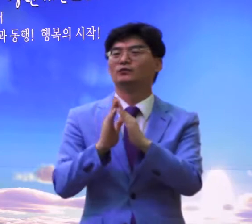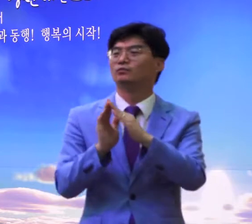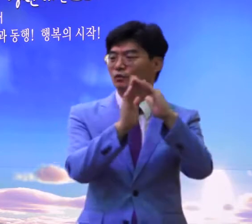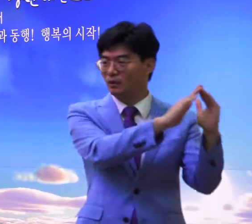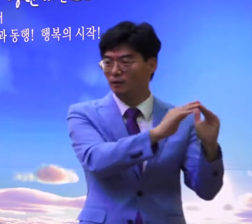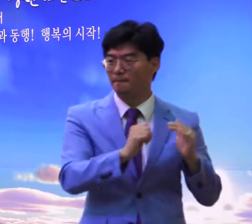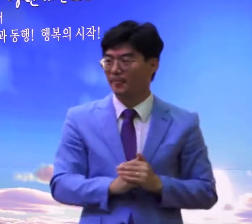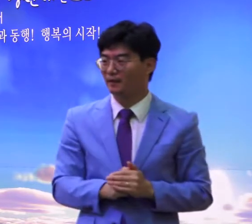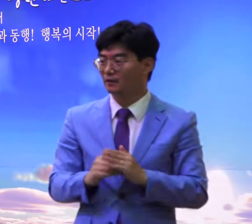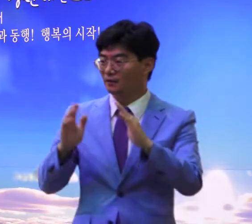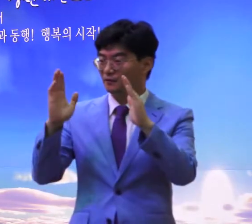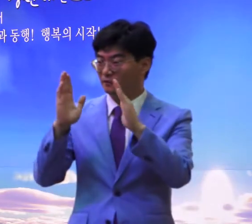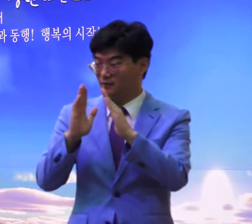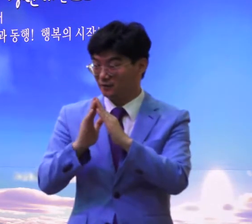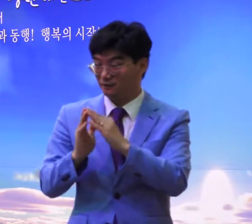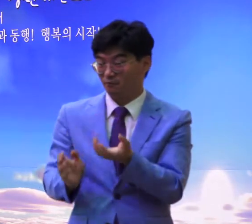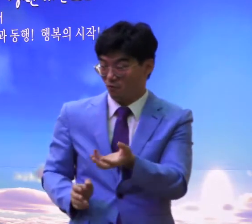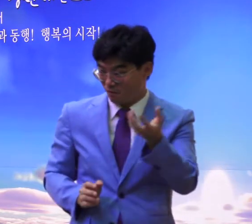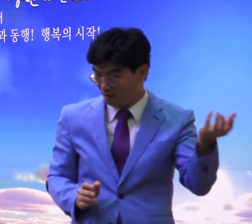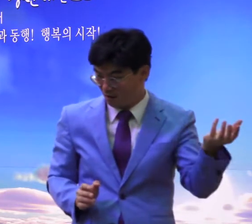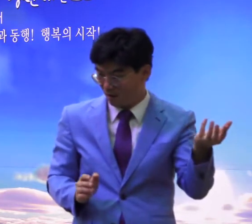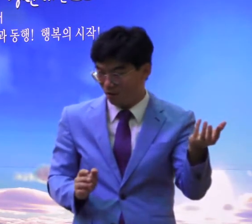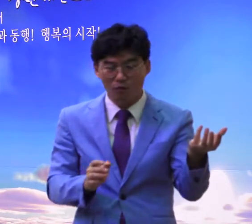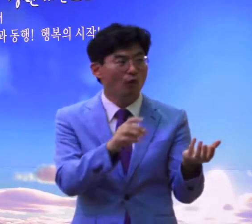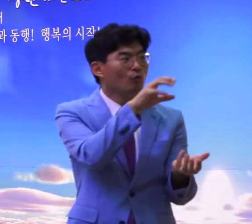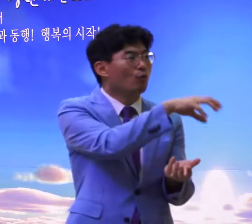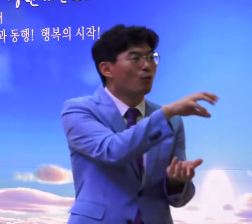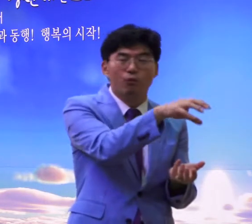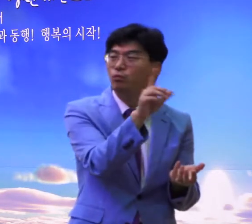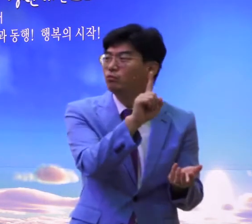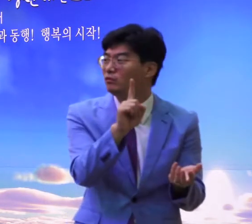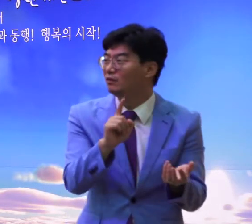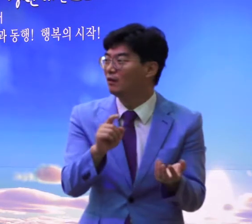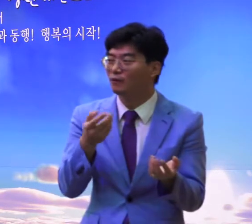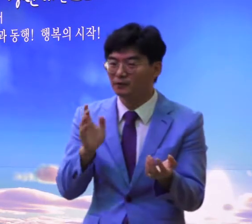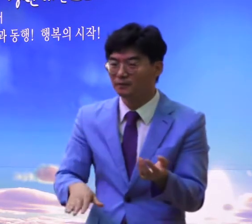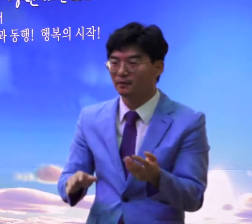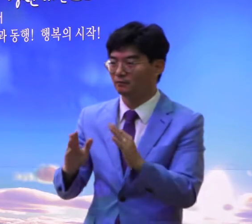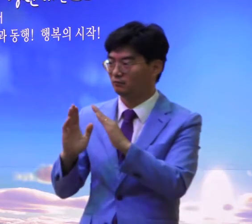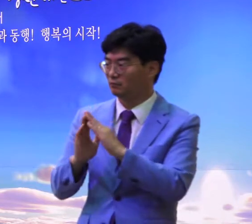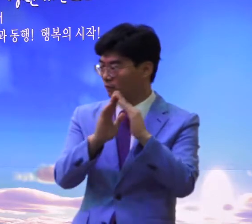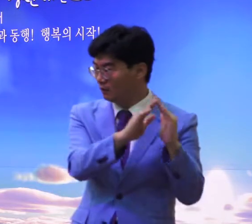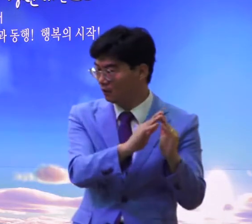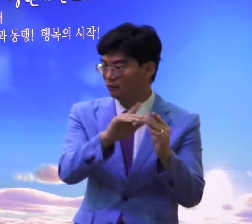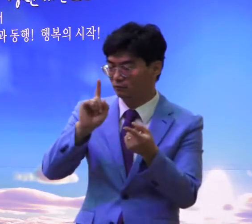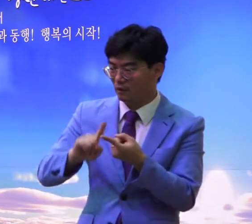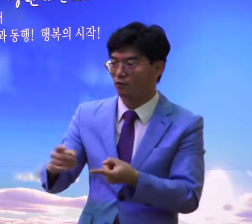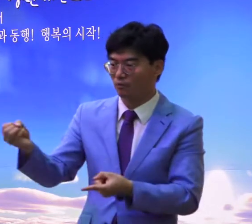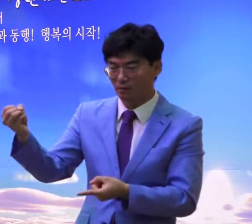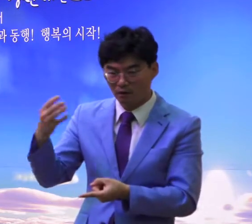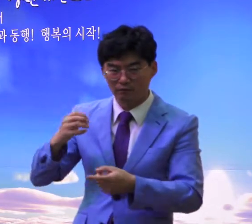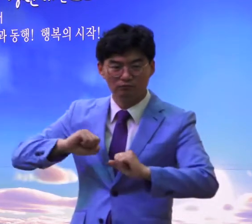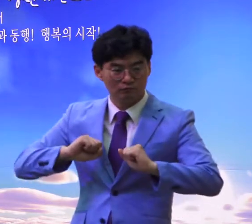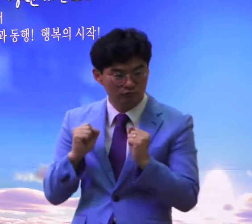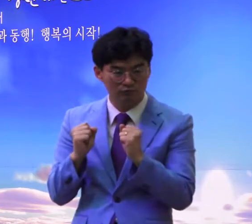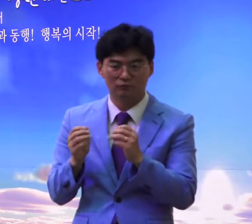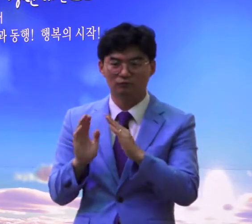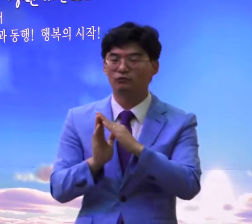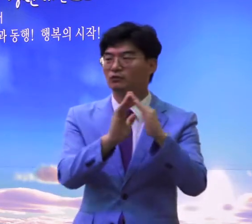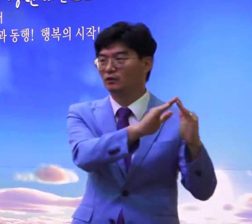그 목적지가 어디 있는지. 좀 더 세밀한 사람들은 항공뷰까지 보면서 거기에 뭐가 있고